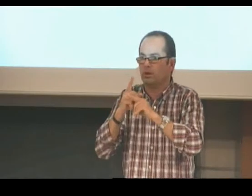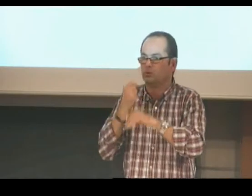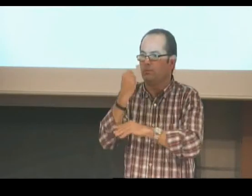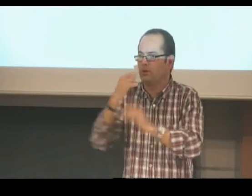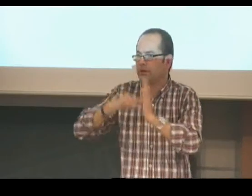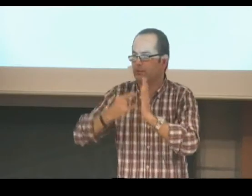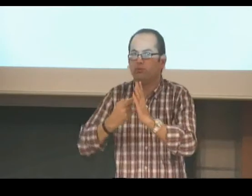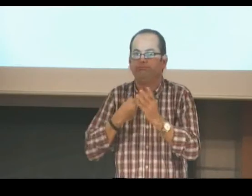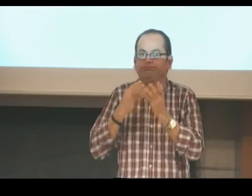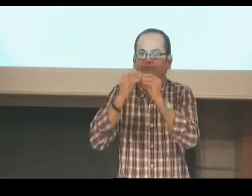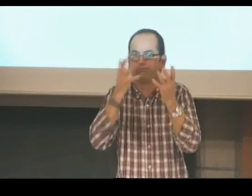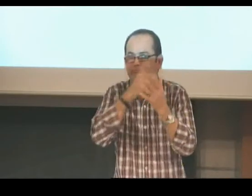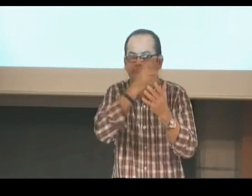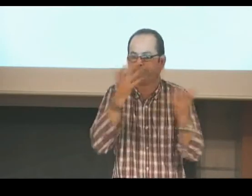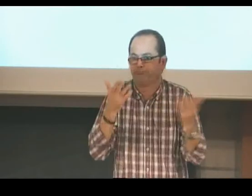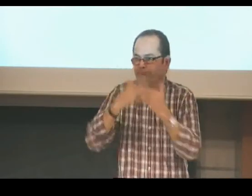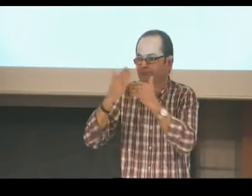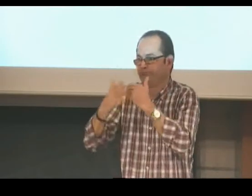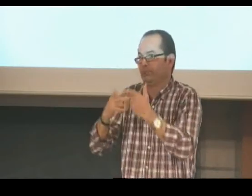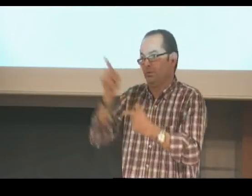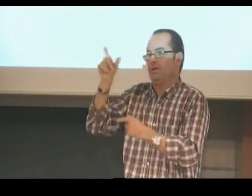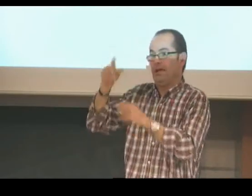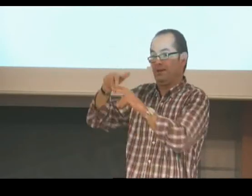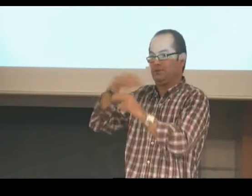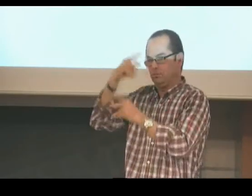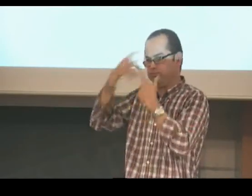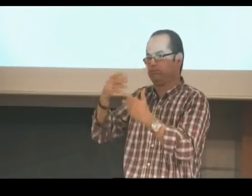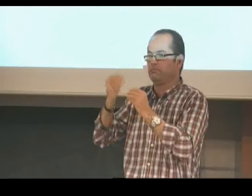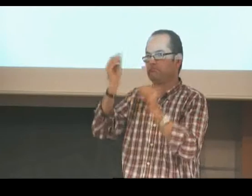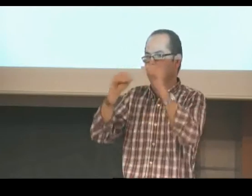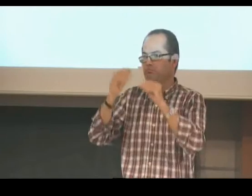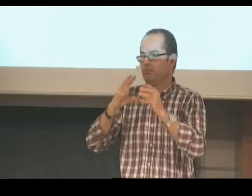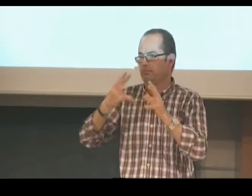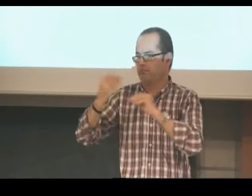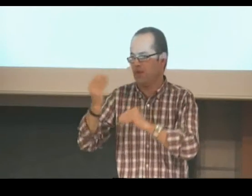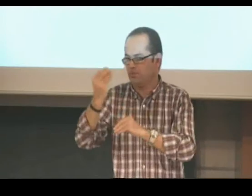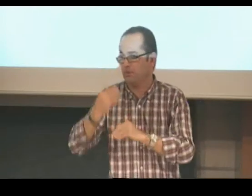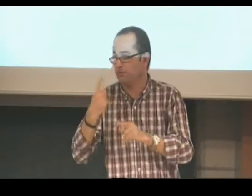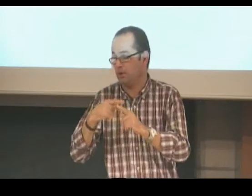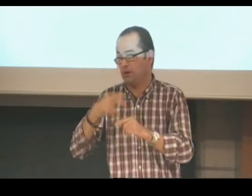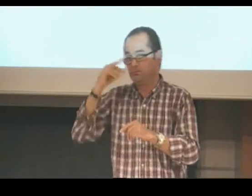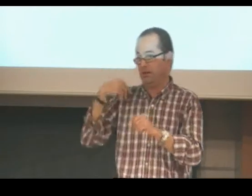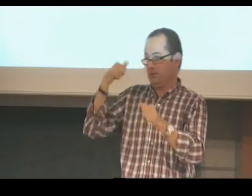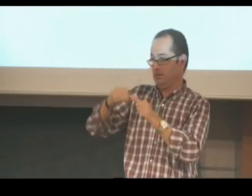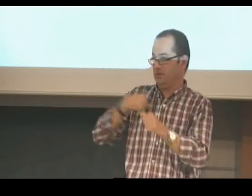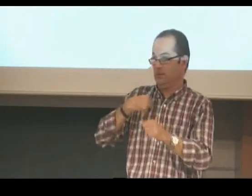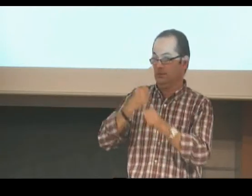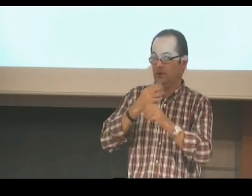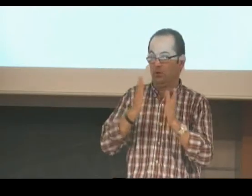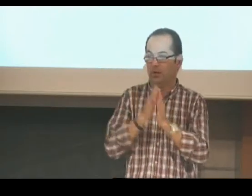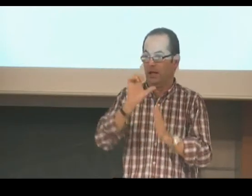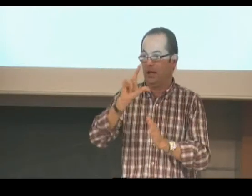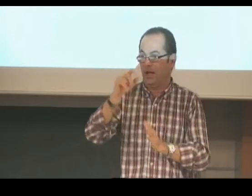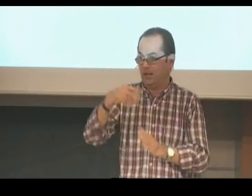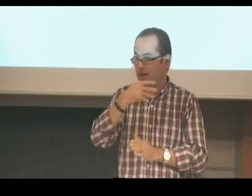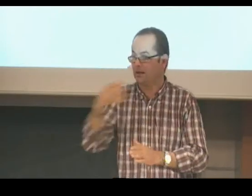nivell tècnic no ens en sortim, poden haver errades, poden haver col·lapses de l'aparell tècnic, i